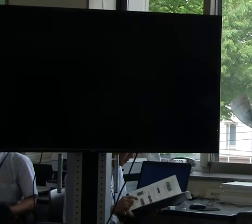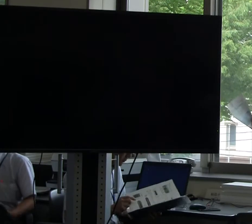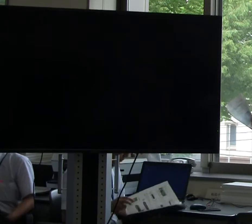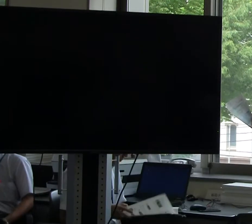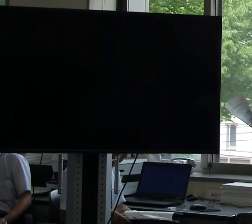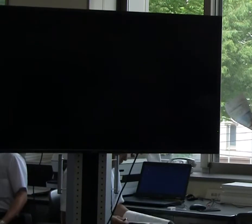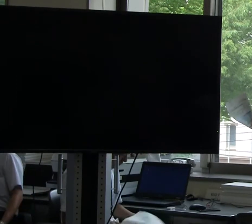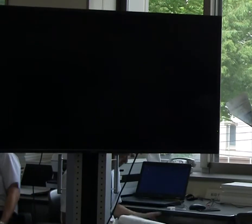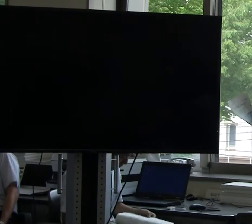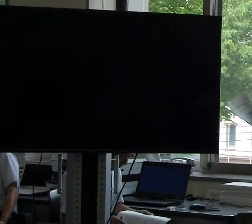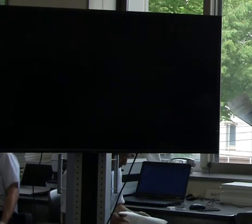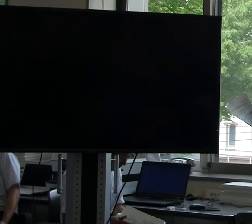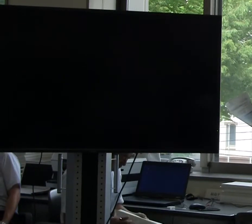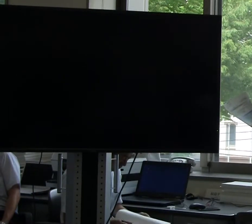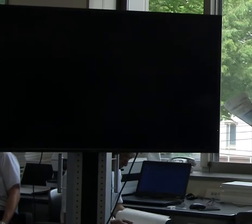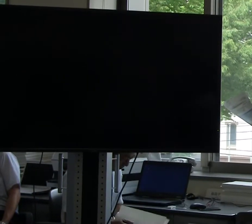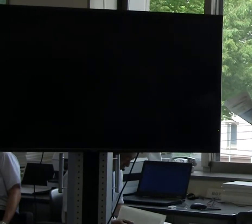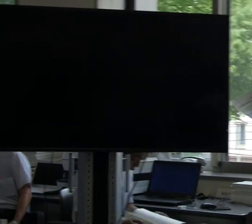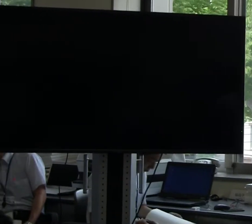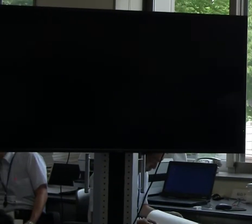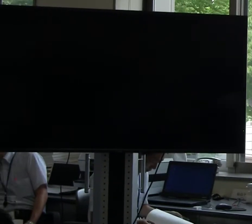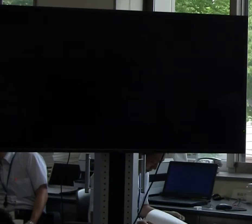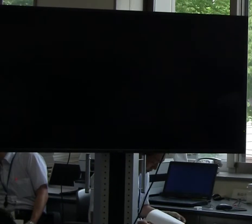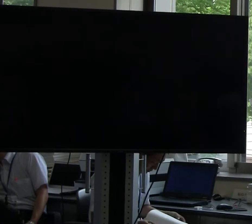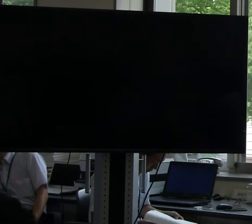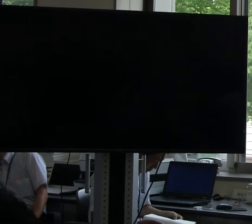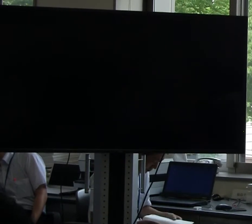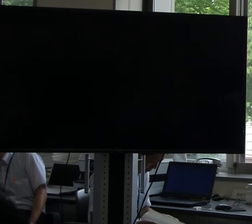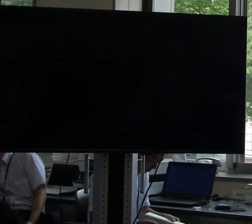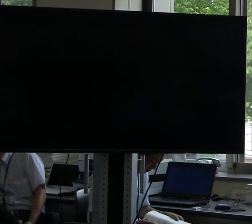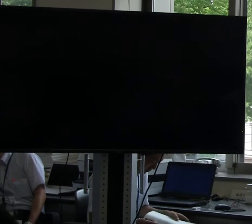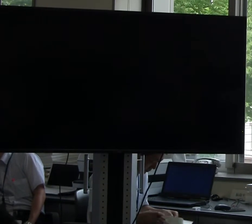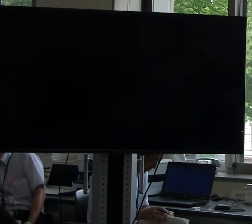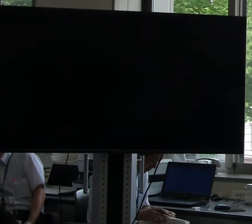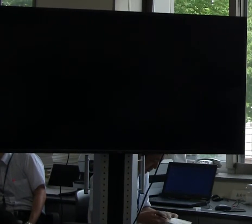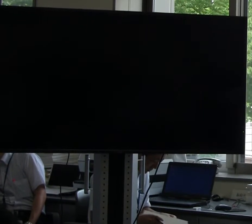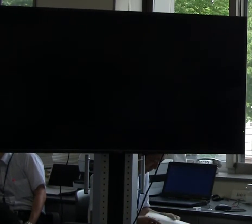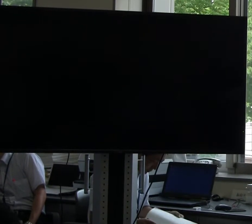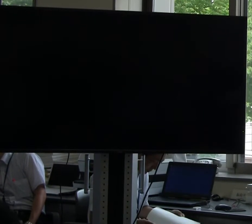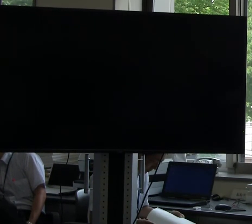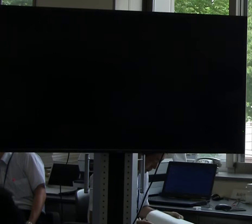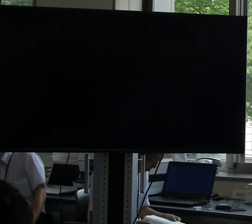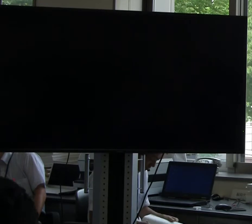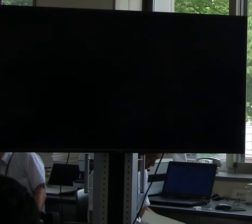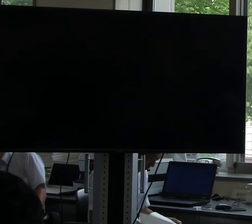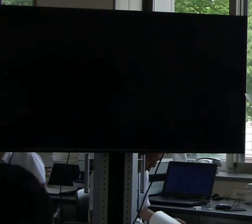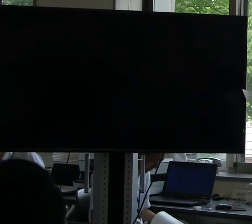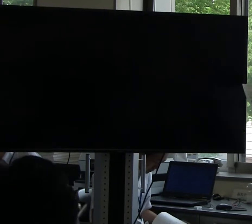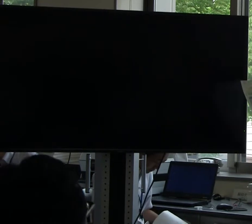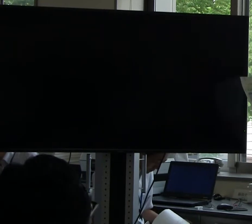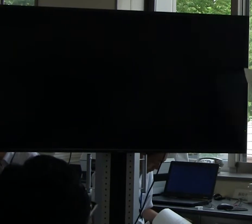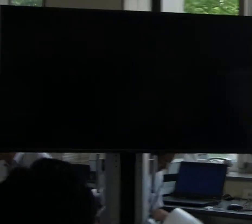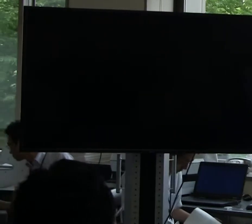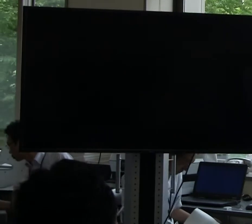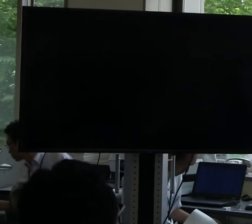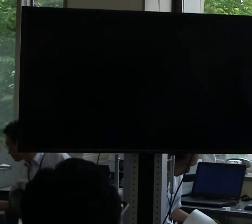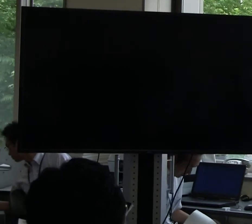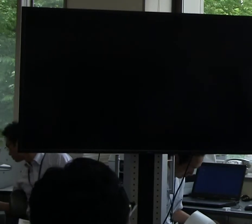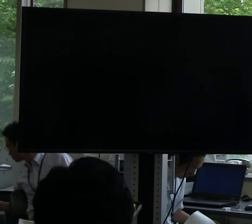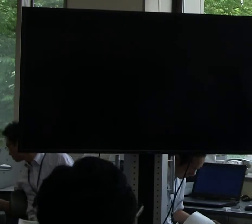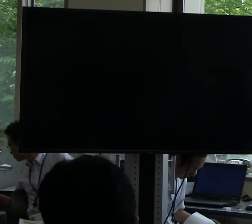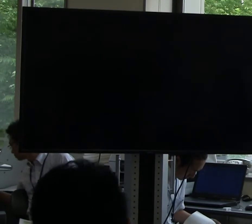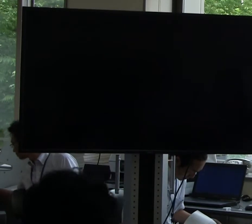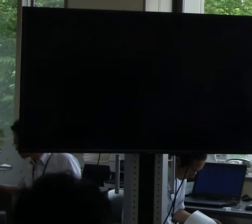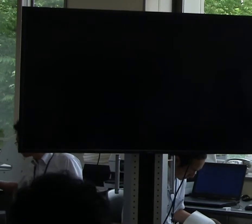が、その大体の予定を載せてあるんですが、まず、プロジェクトの募集につきましては、この市場